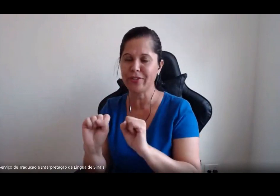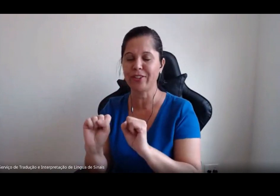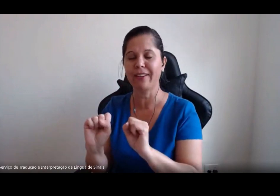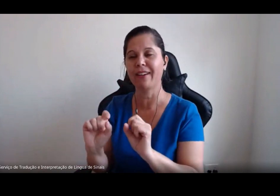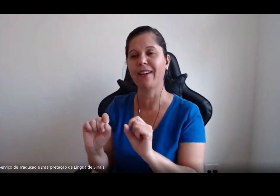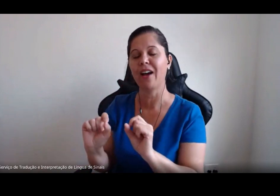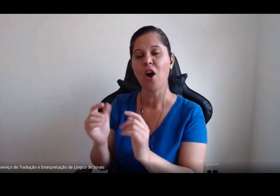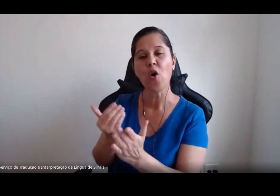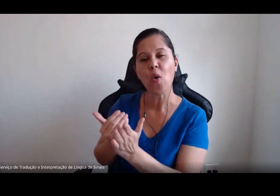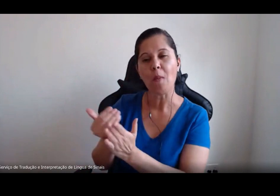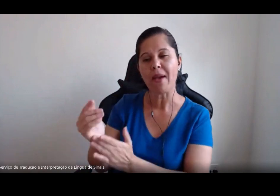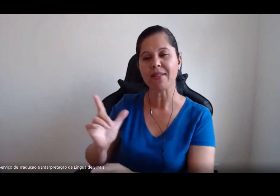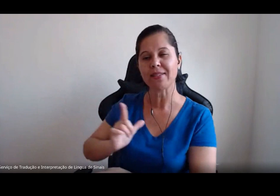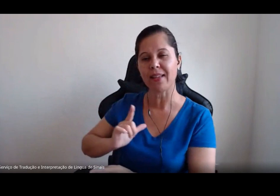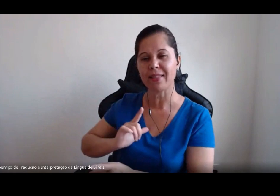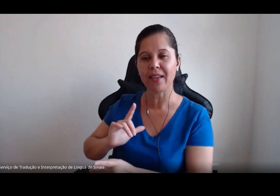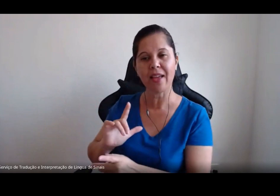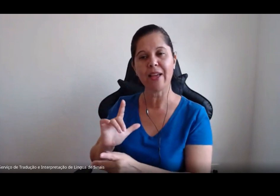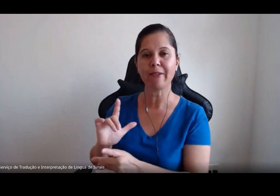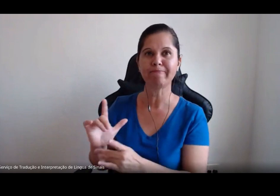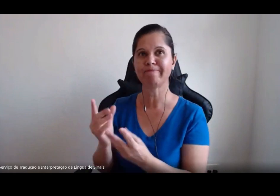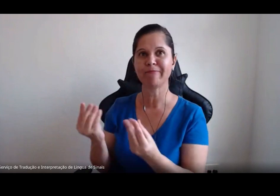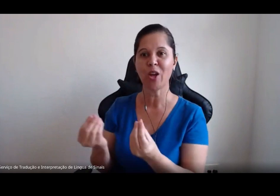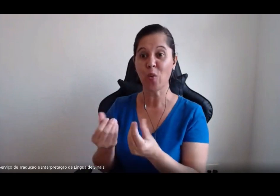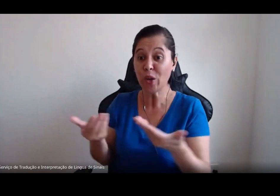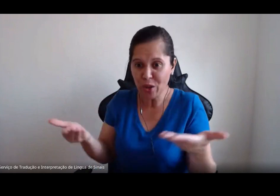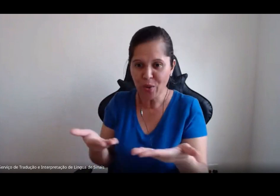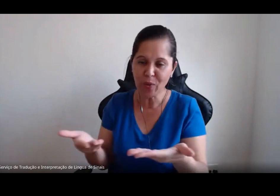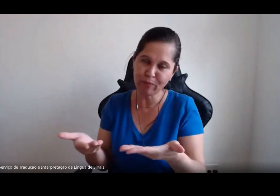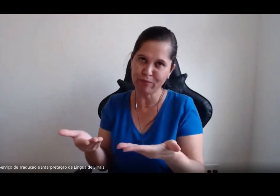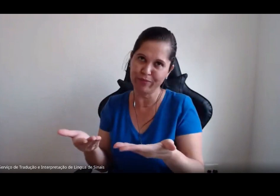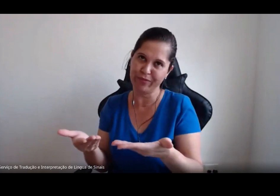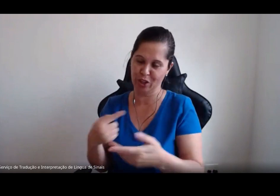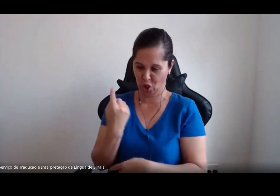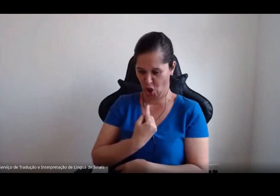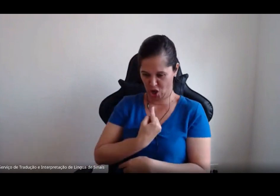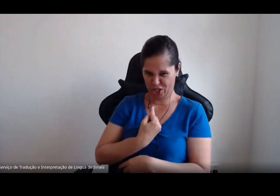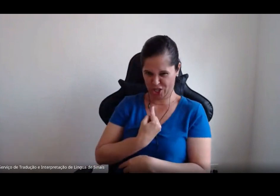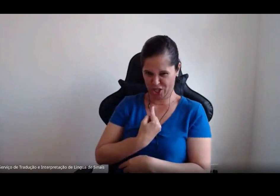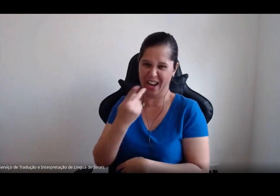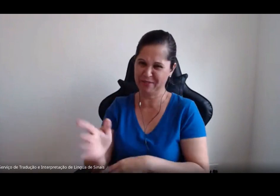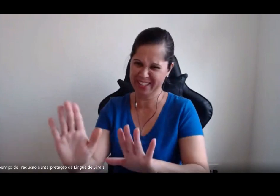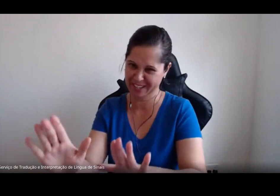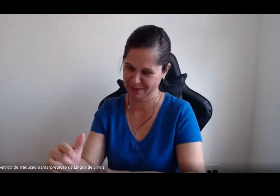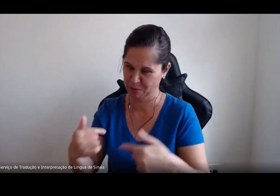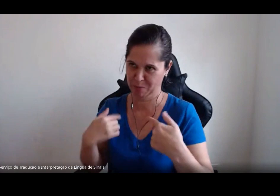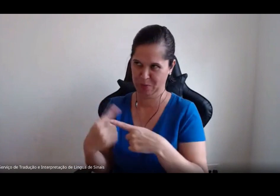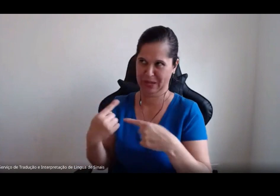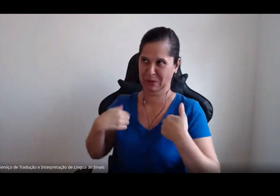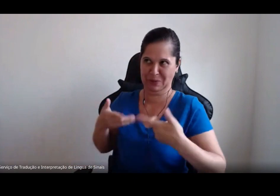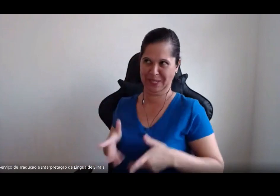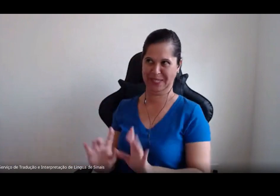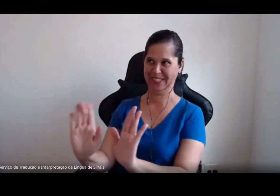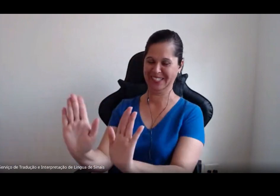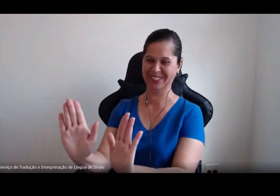a política linguística, se identificava quase totalmente com o que a gente chamava naquele. A gente não, que eu não era nascida,